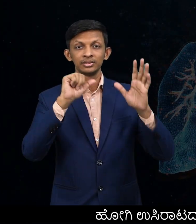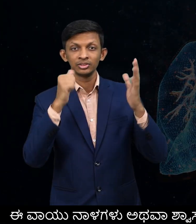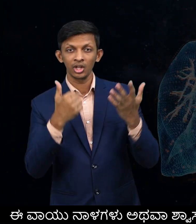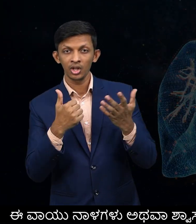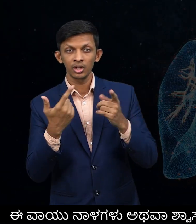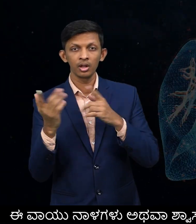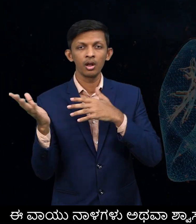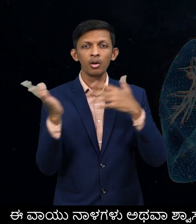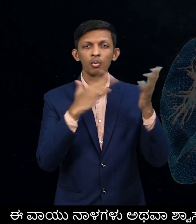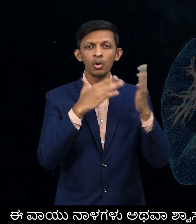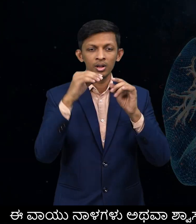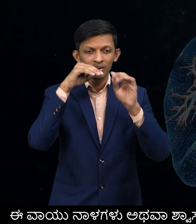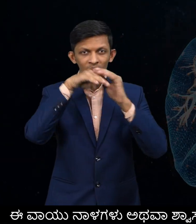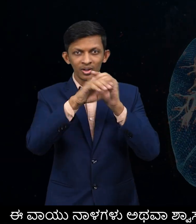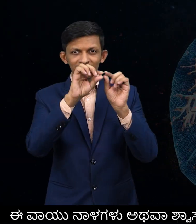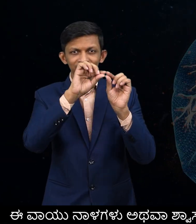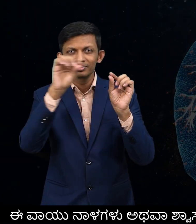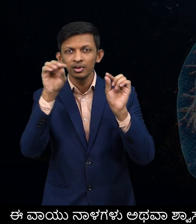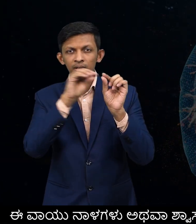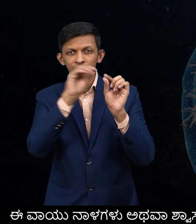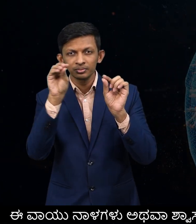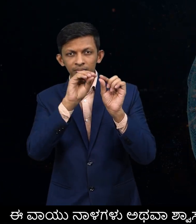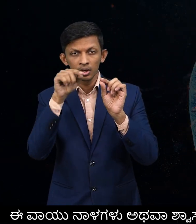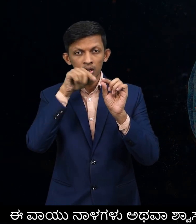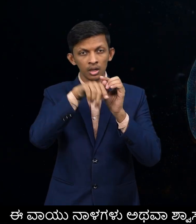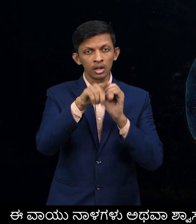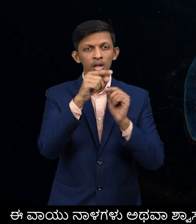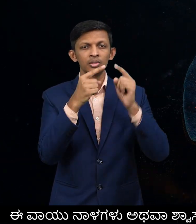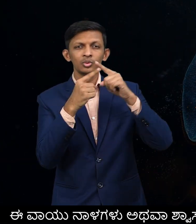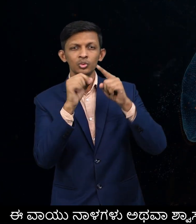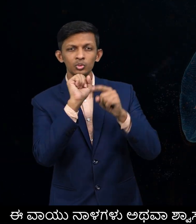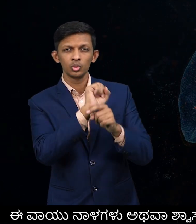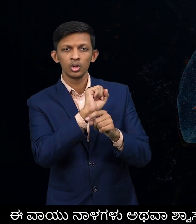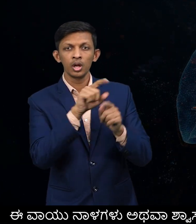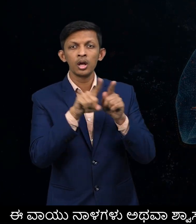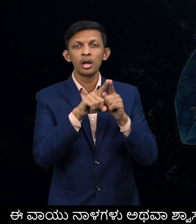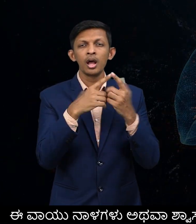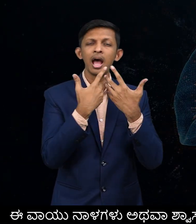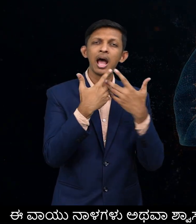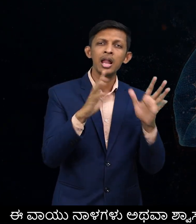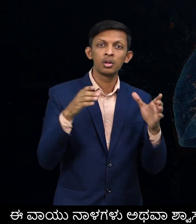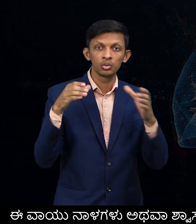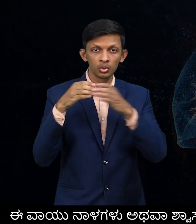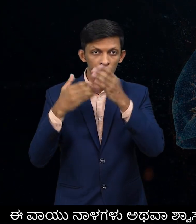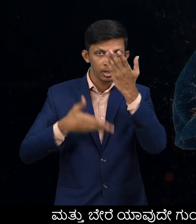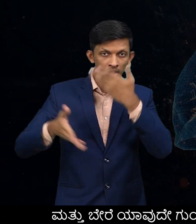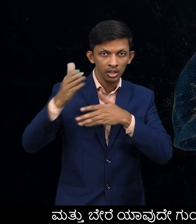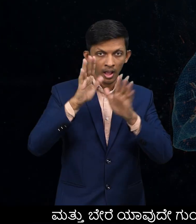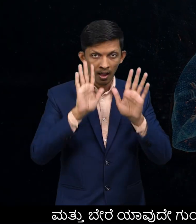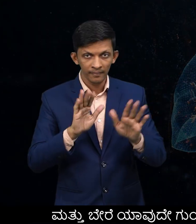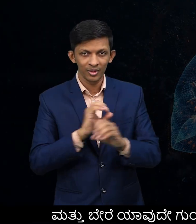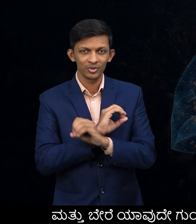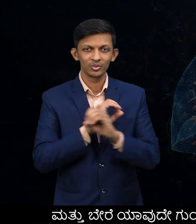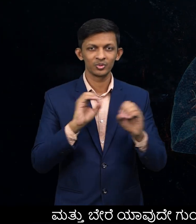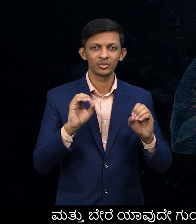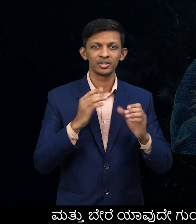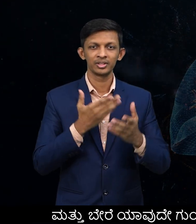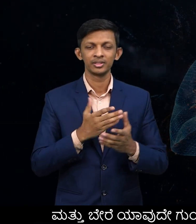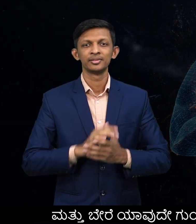ಈ ವಾಯುನಾಳಗಳು ಅಥವಾ ಶ್ವಾಸನಾಳಗಳು ಕೀಟಗಳಲ್ಲಿ ಮಾತ್ರ ಕಂಡುಬರುತ್ತವೆ ಮತ್ತು ಬೇರೆ ಯಾವುದೇ ಗುಂಪಿನ